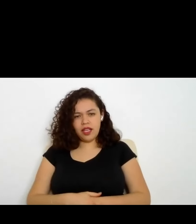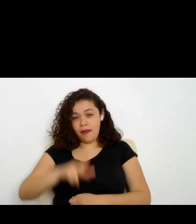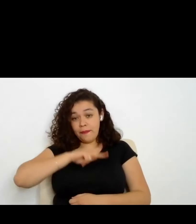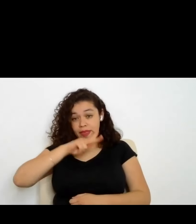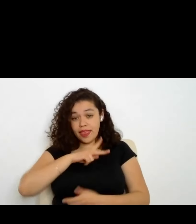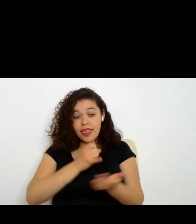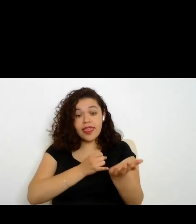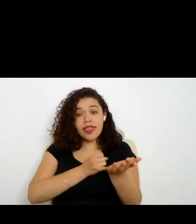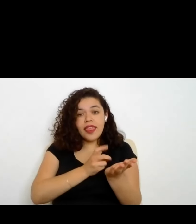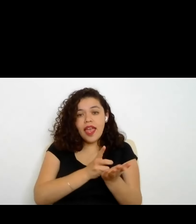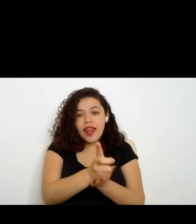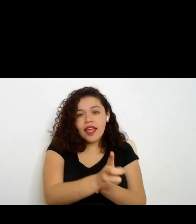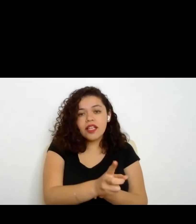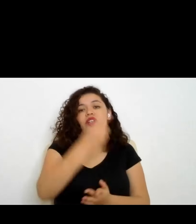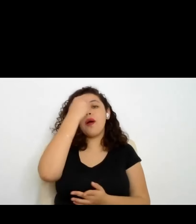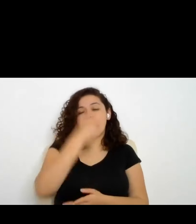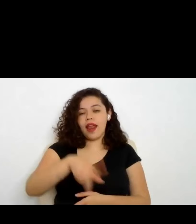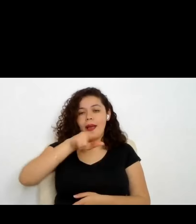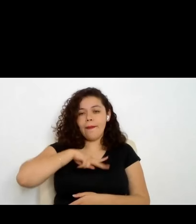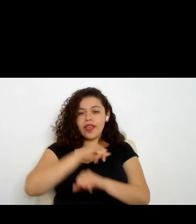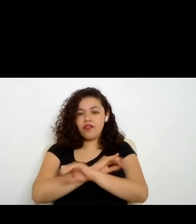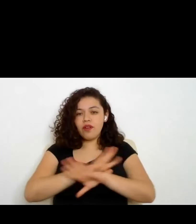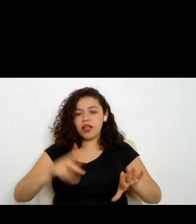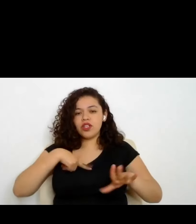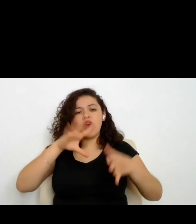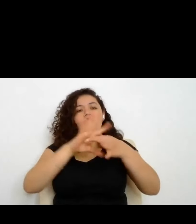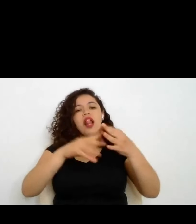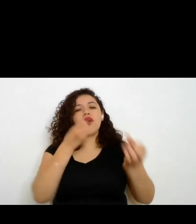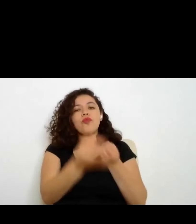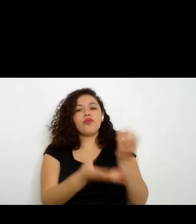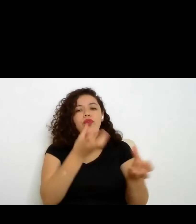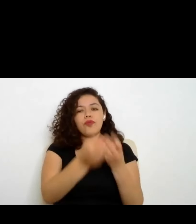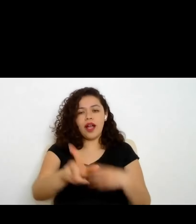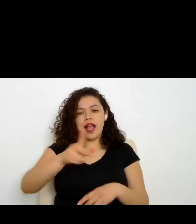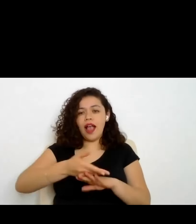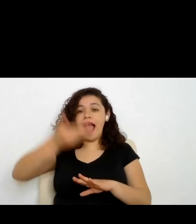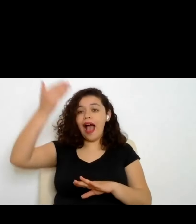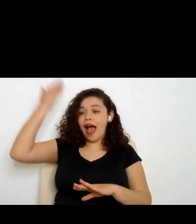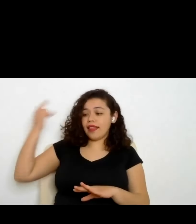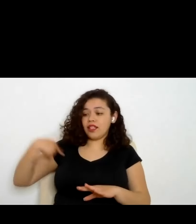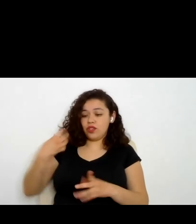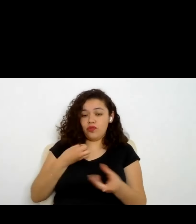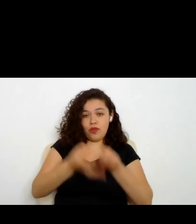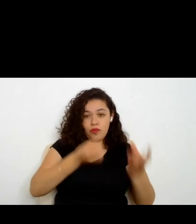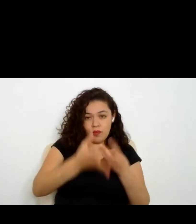a accesar a la información que yo le di en algún momento a ese particular.